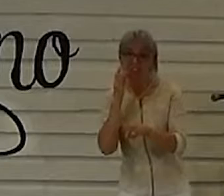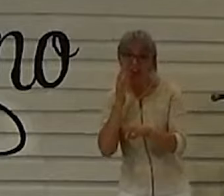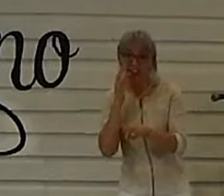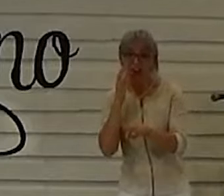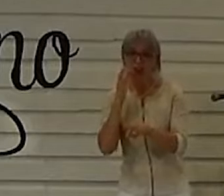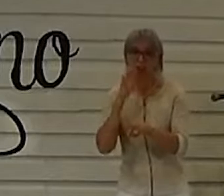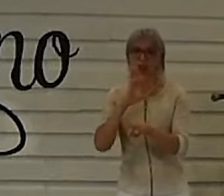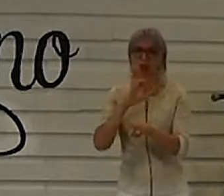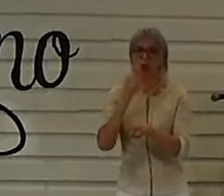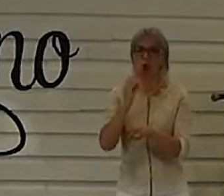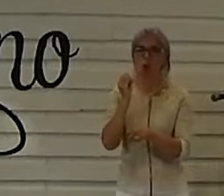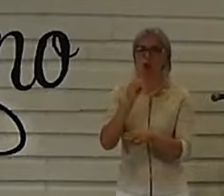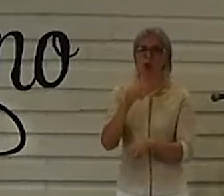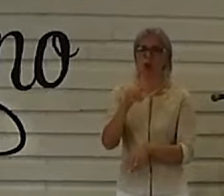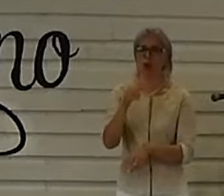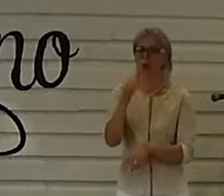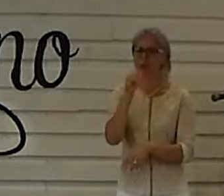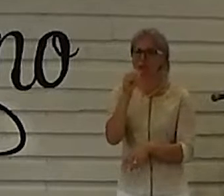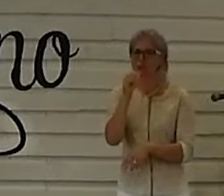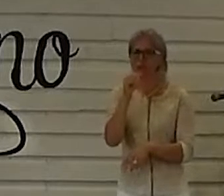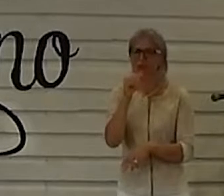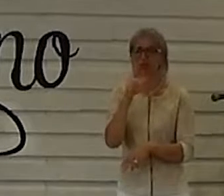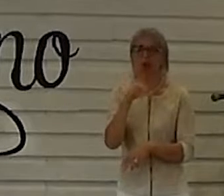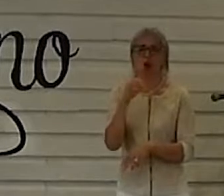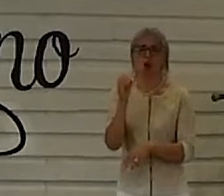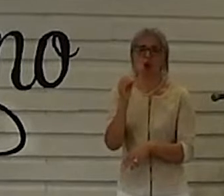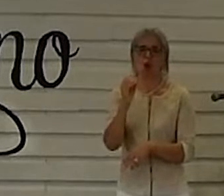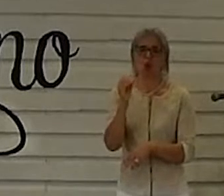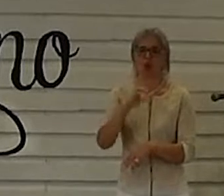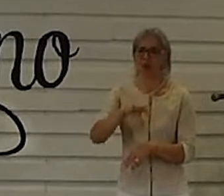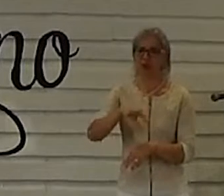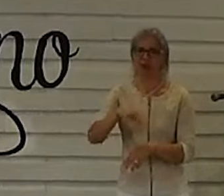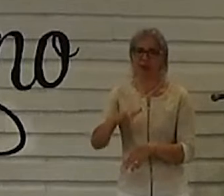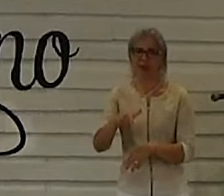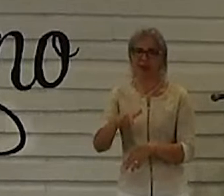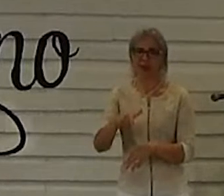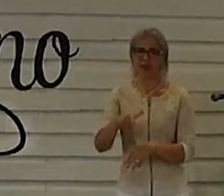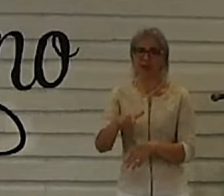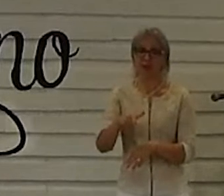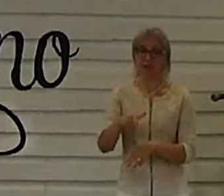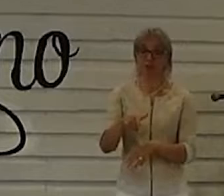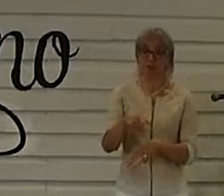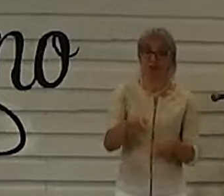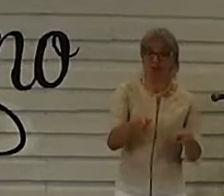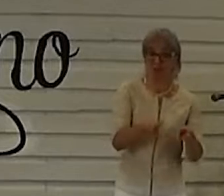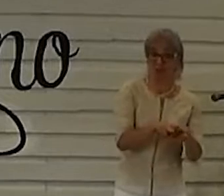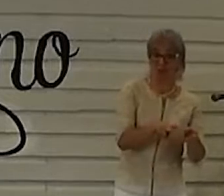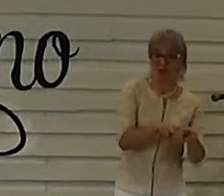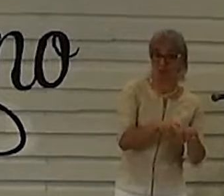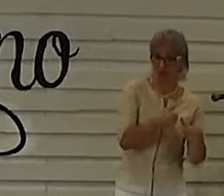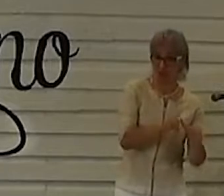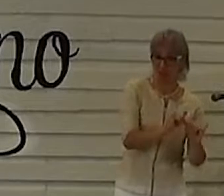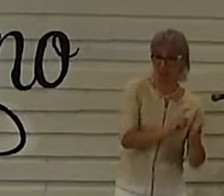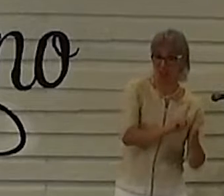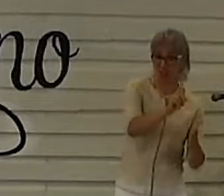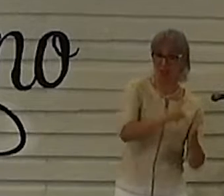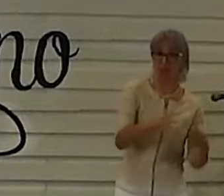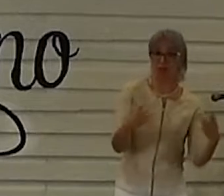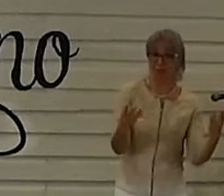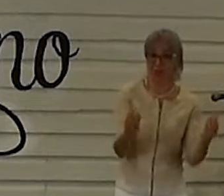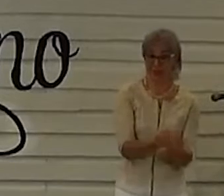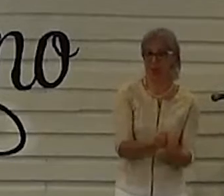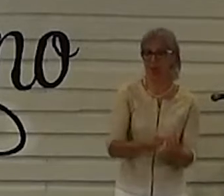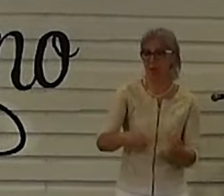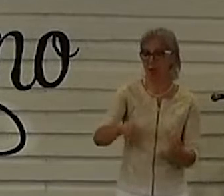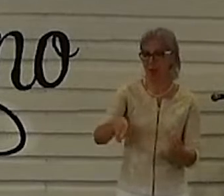ubriacone, un ladro, con quelli non dovete neppure mangiare. Di cosa sta parlando? Sta